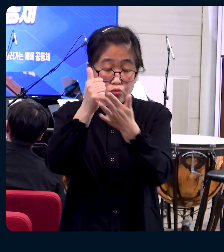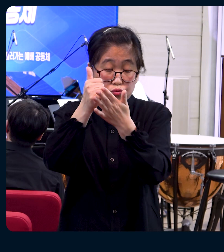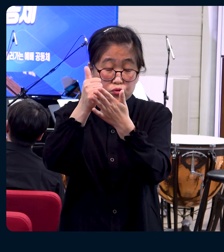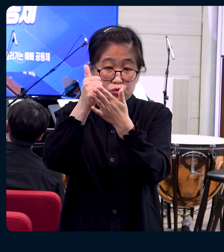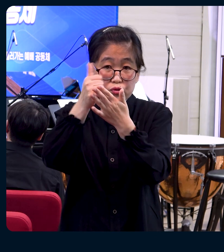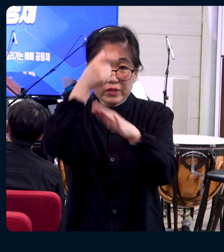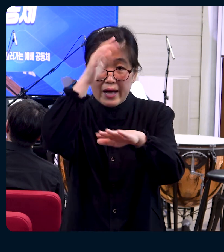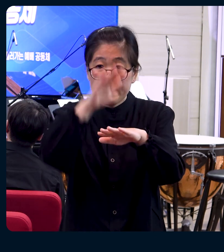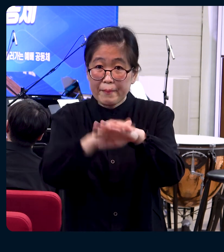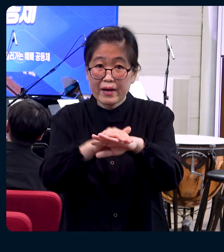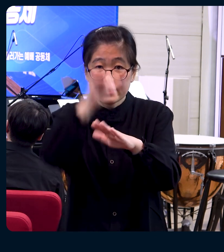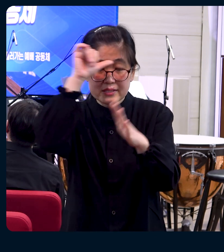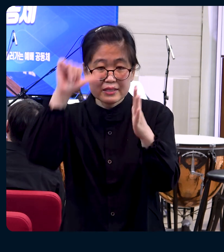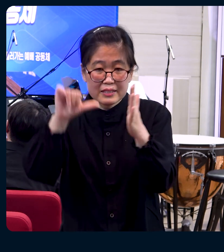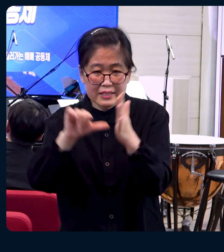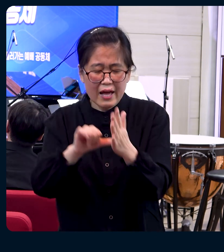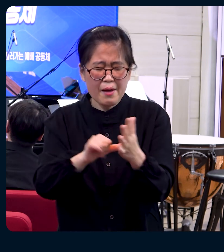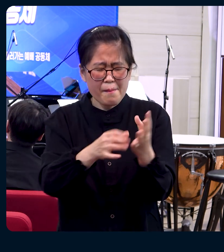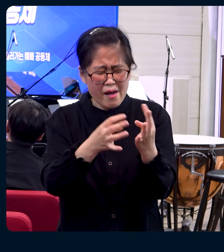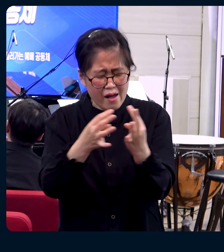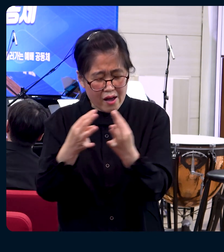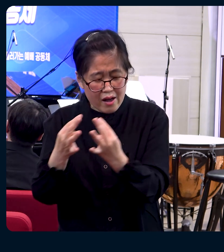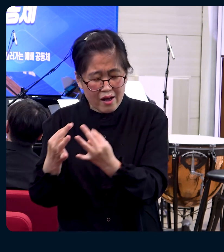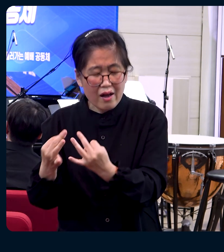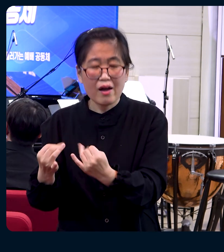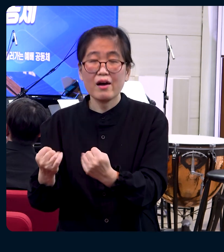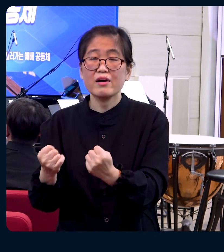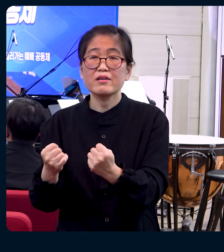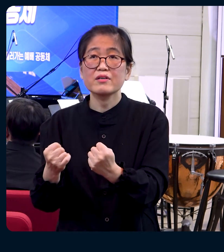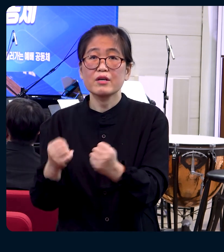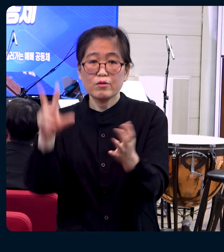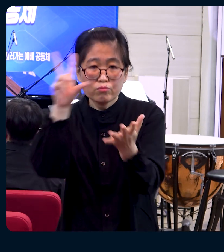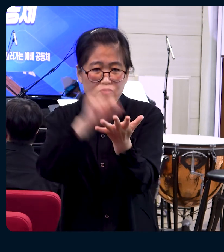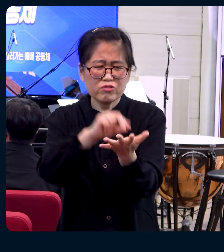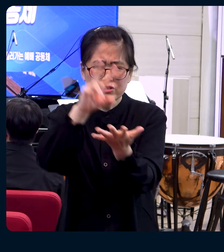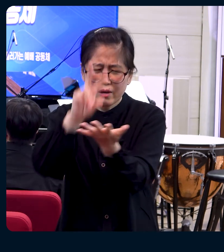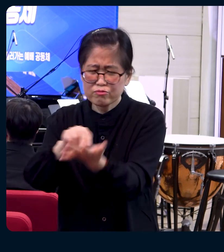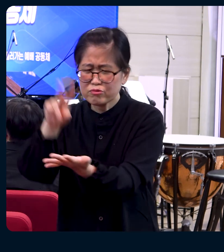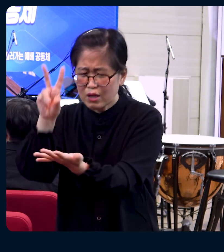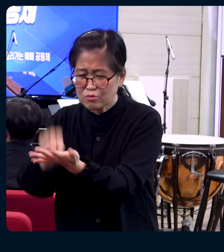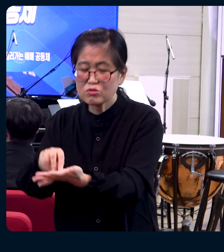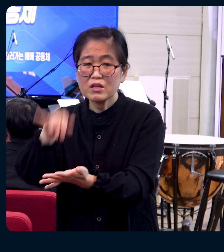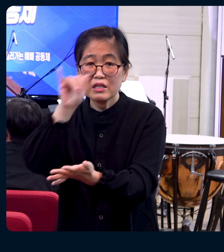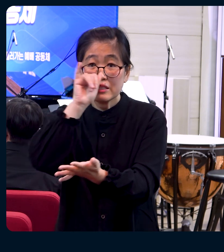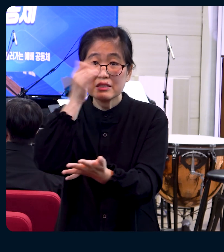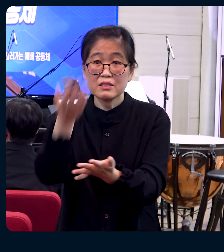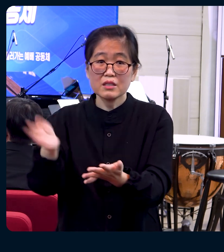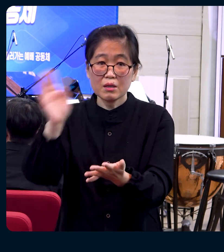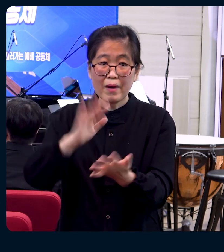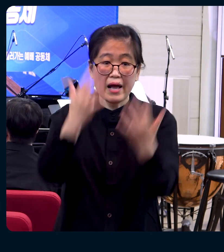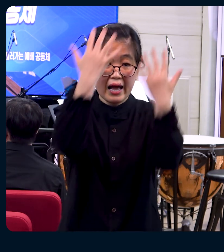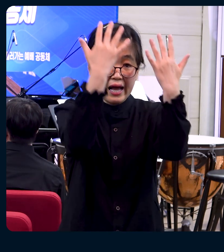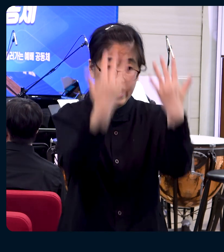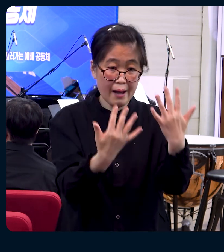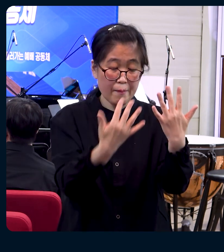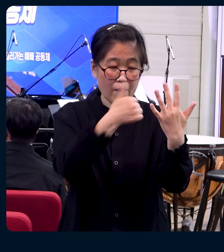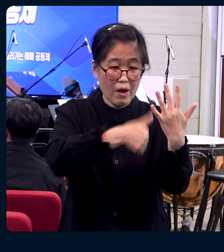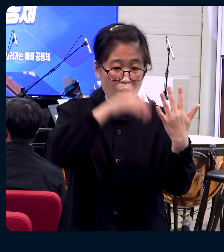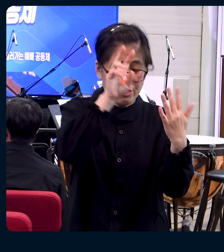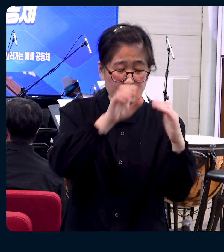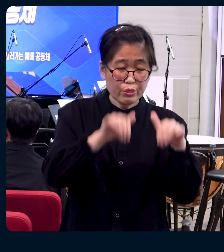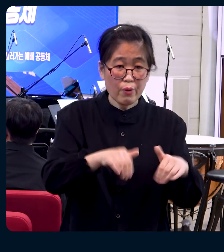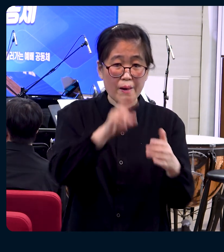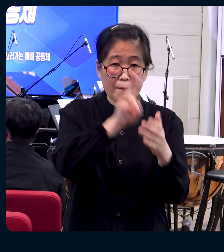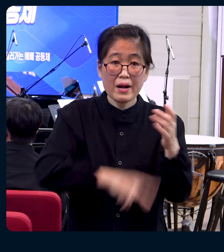오늘 이 주일 예배, 인생에 수없이 많은 문제들이 있지만, 감옥에